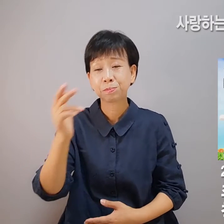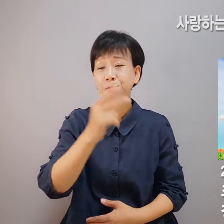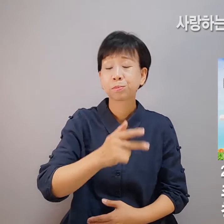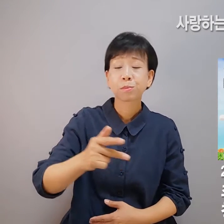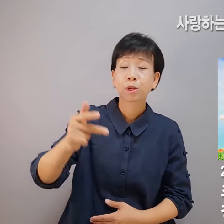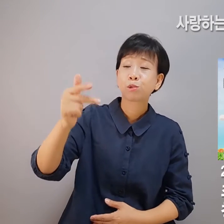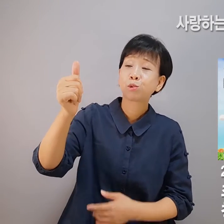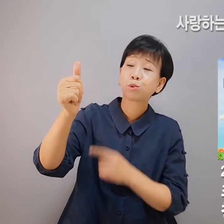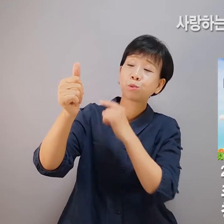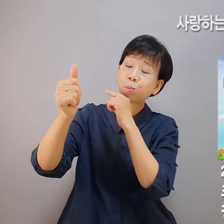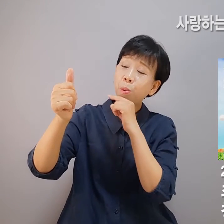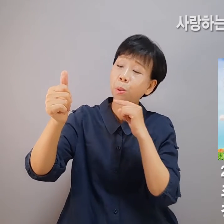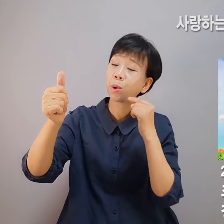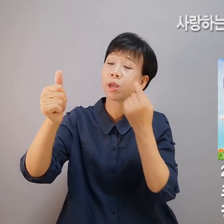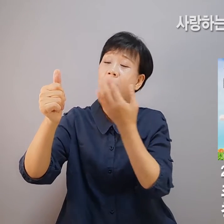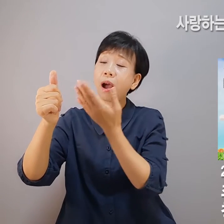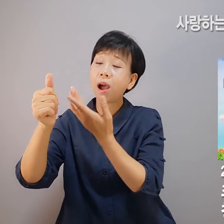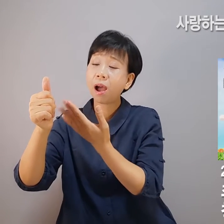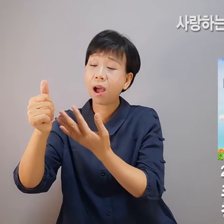존귀한